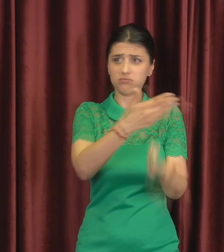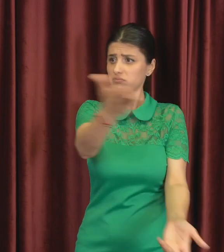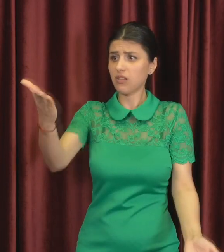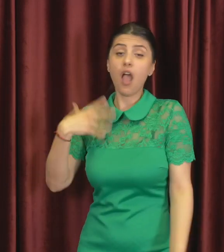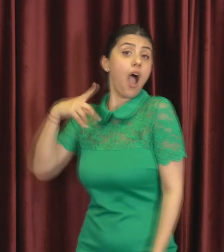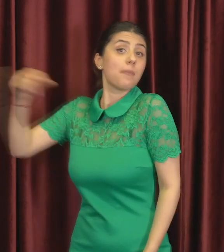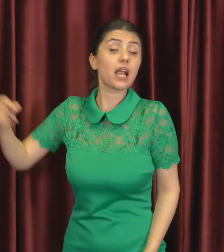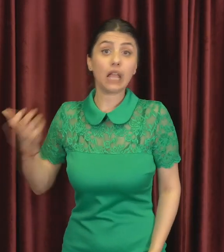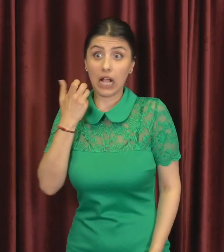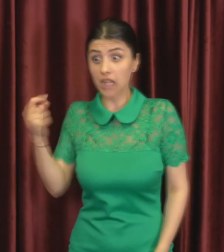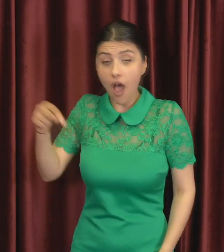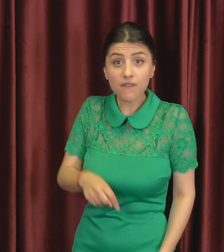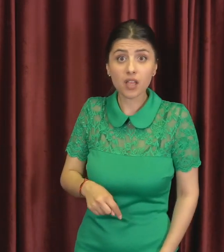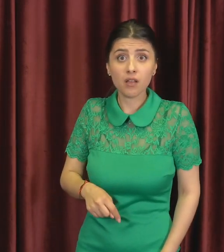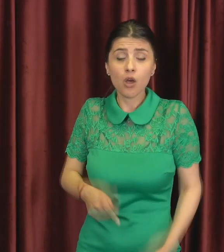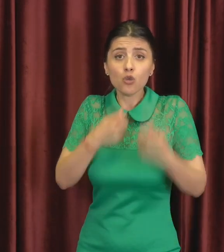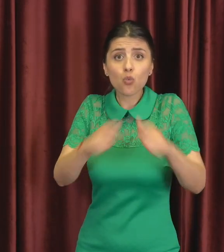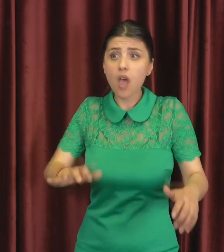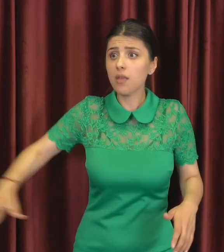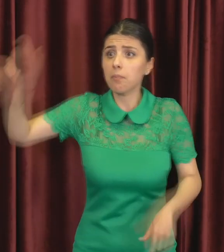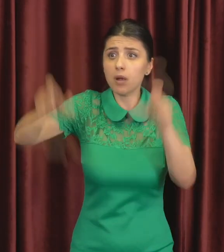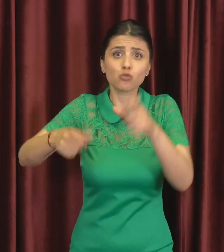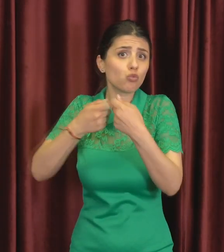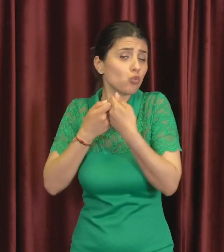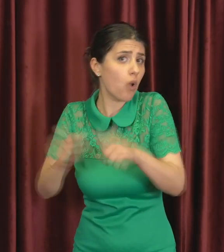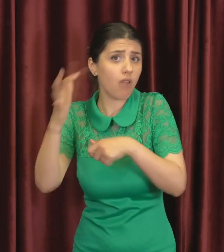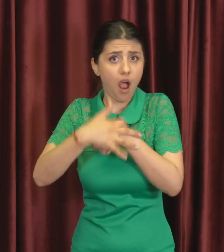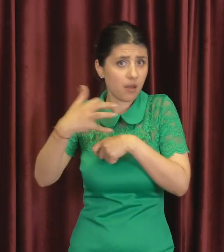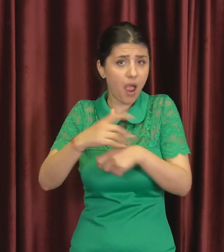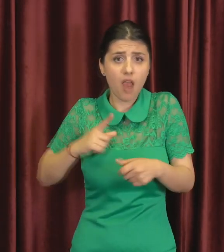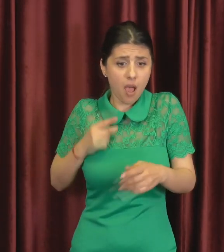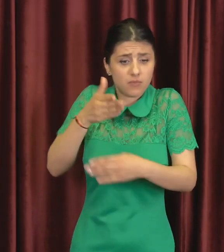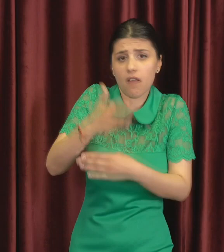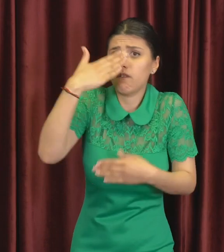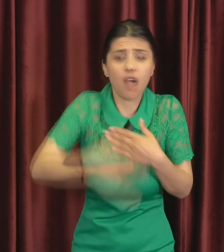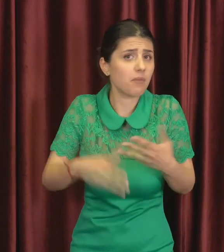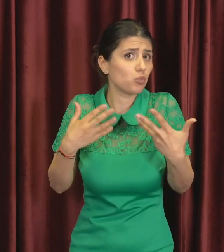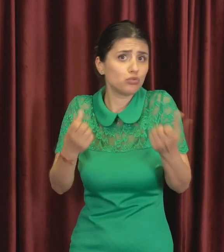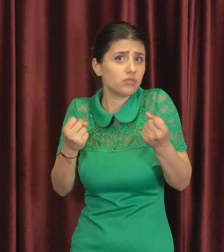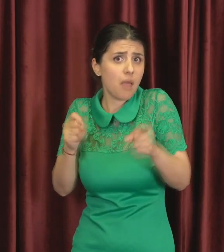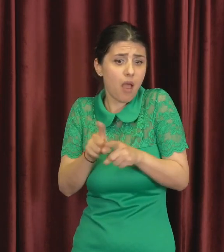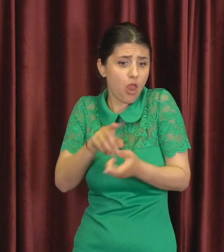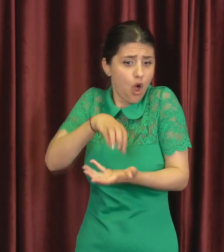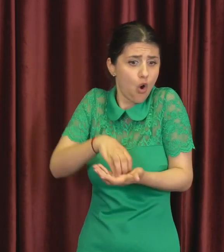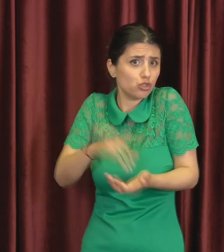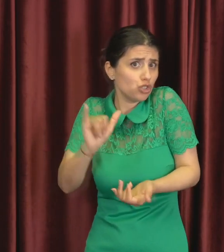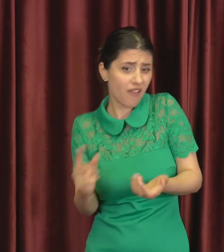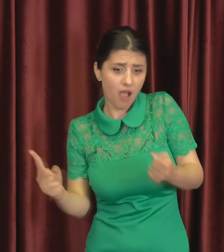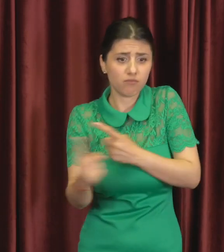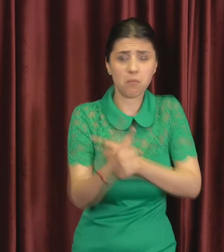plecat, iar când m-am întors, era toată lumea. Și de aceea am intrat în față pentru că îmi ținea cineva locul. Adică primul loc, să